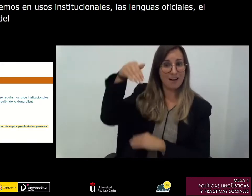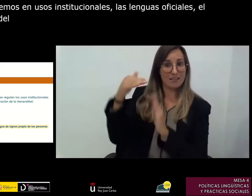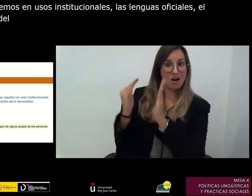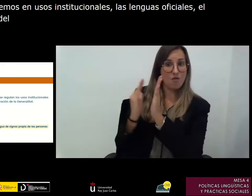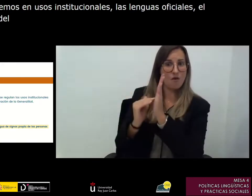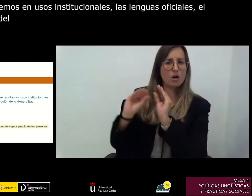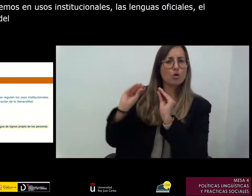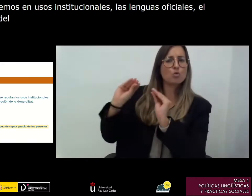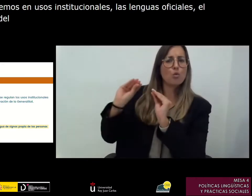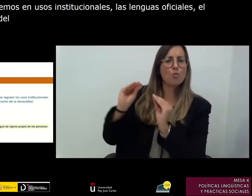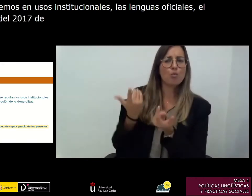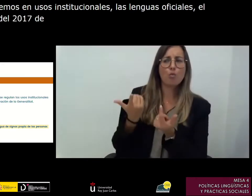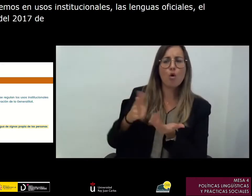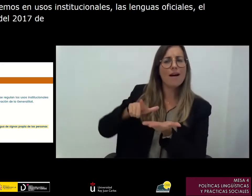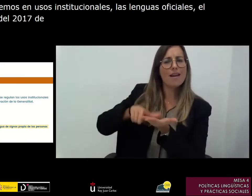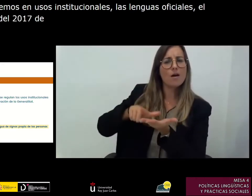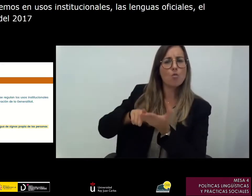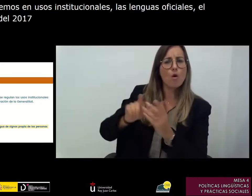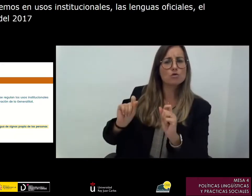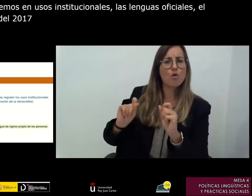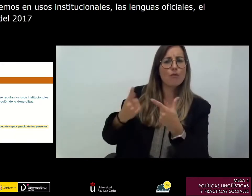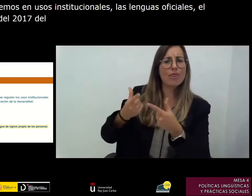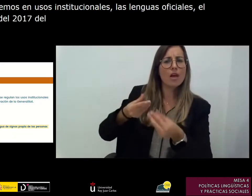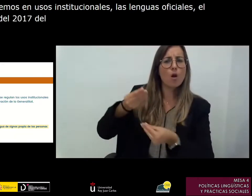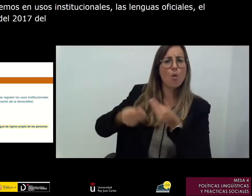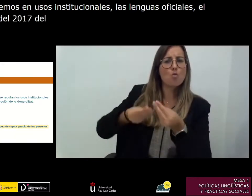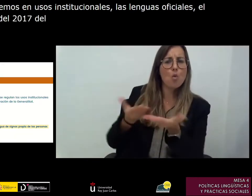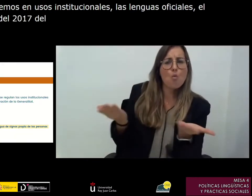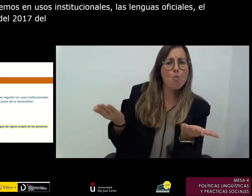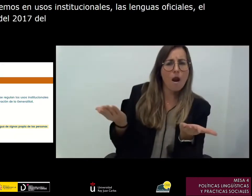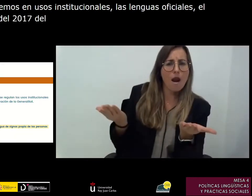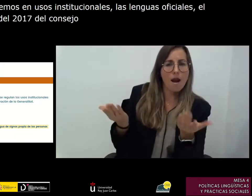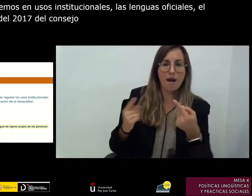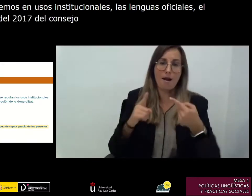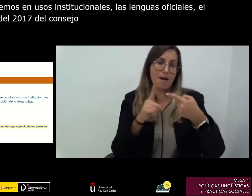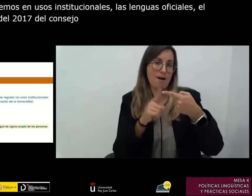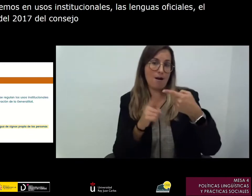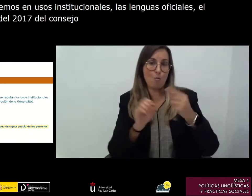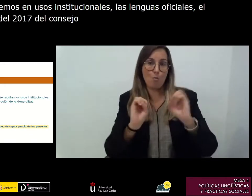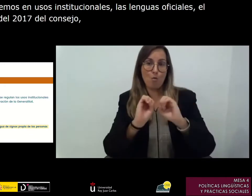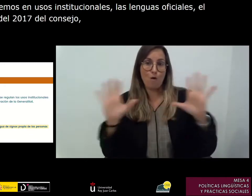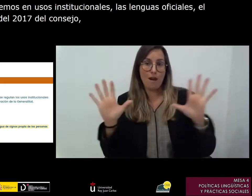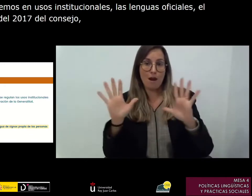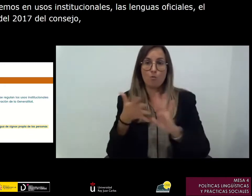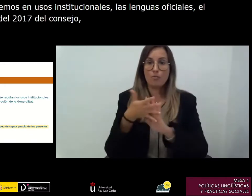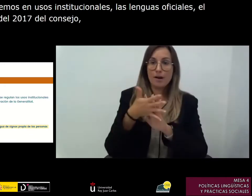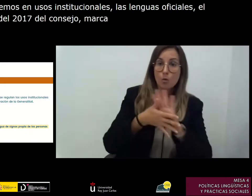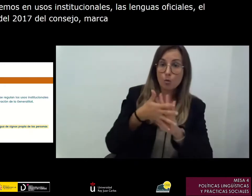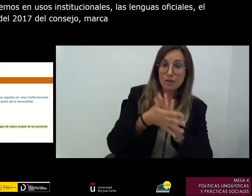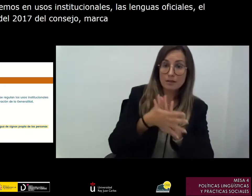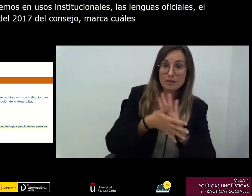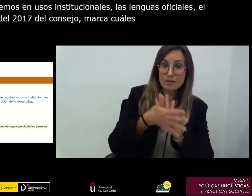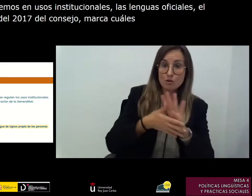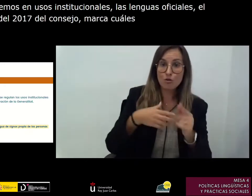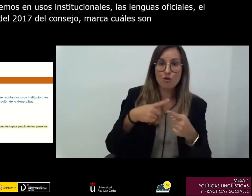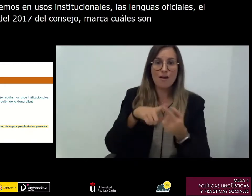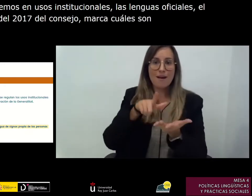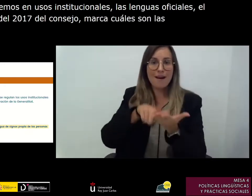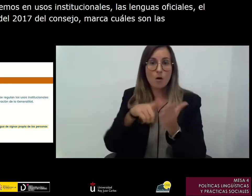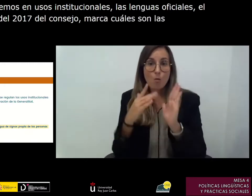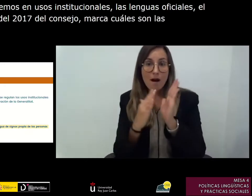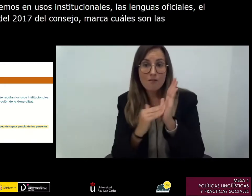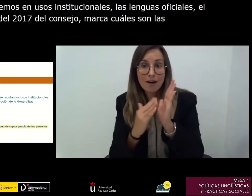del Consejo marca cuáles son las lenguas oficiales de la